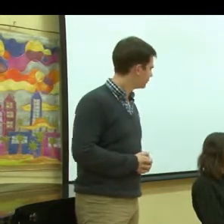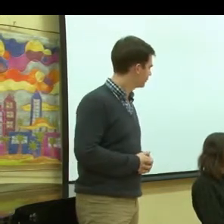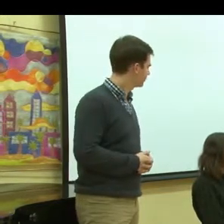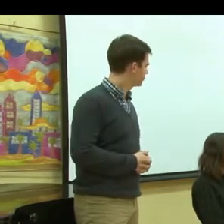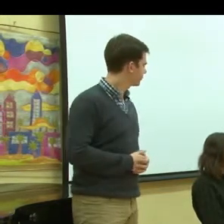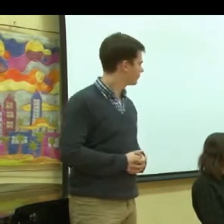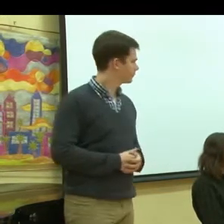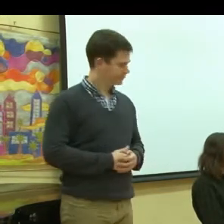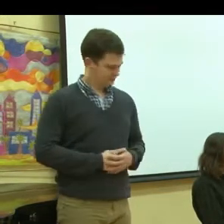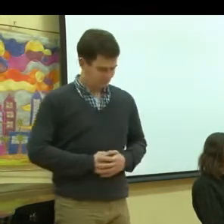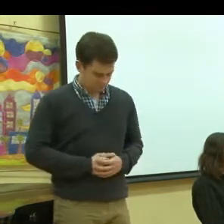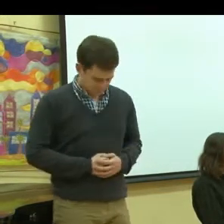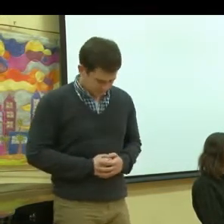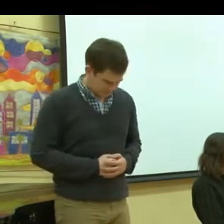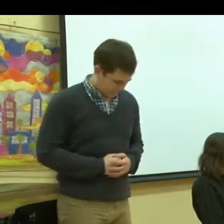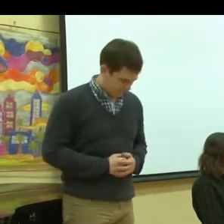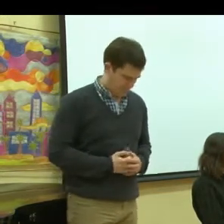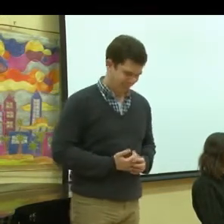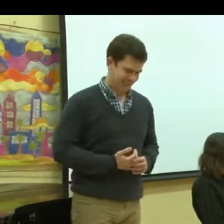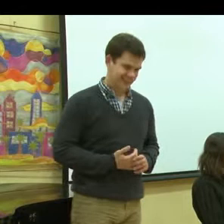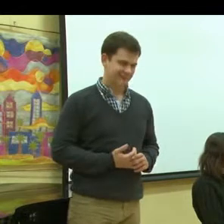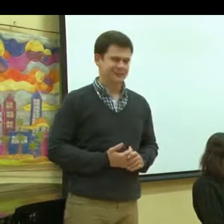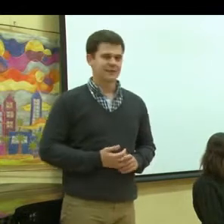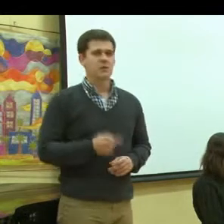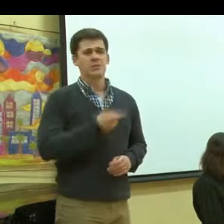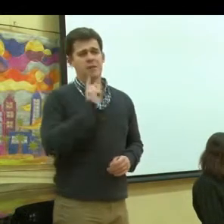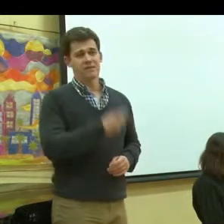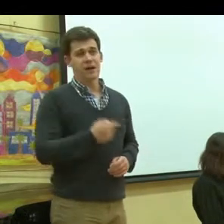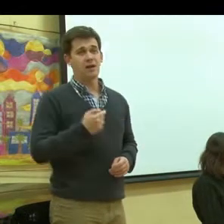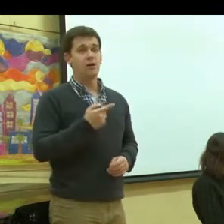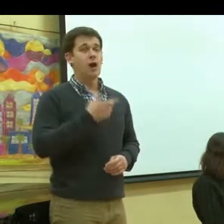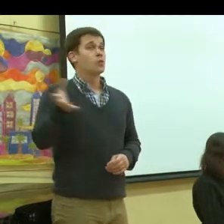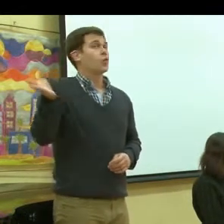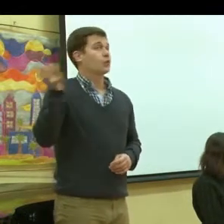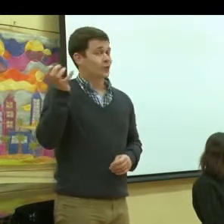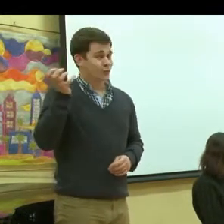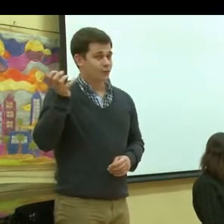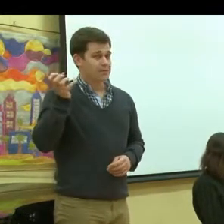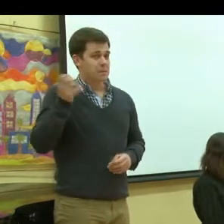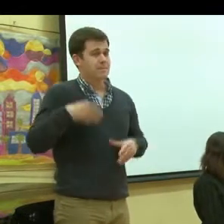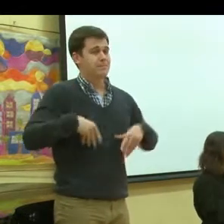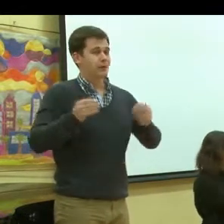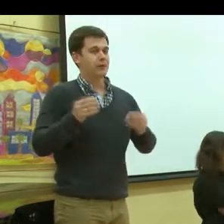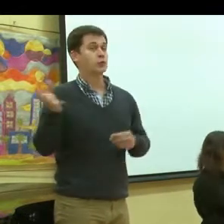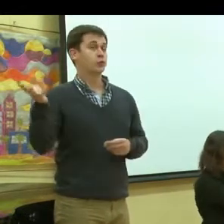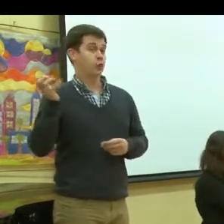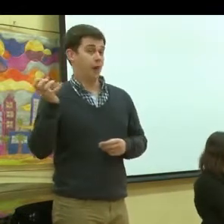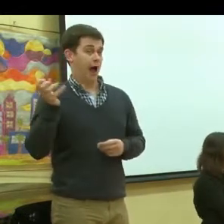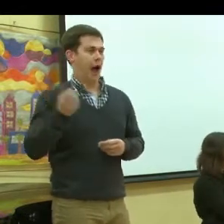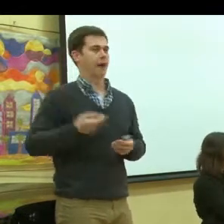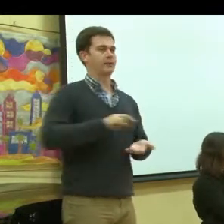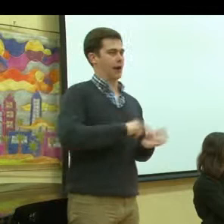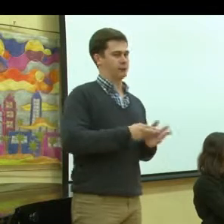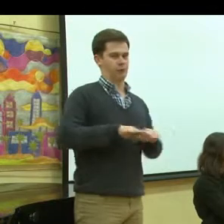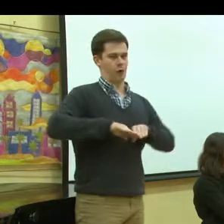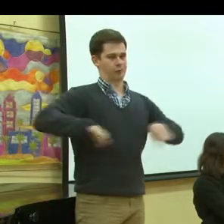No, escuché de tango, lo escuché desde que era chico, niño. Więc tak, jeżeli chodzi o słuchanie tanga, bo tu właśnie rozróżnimy na słuchanie i